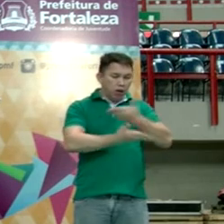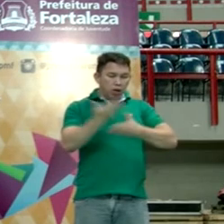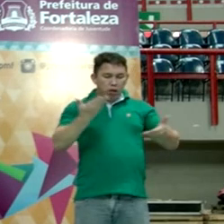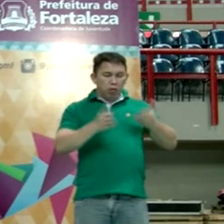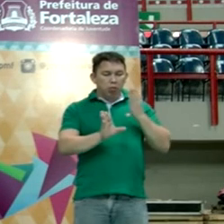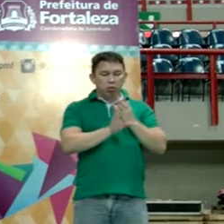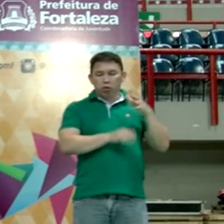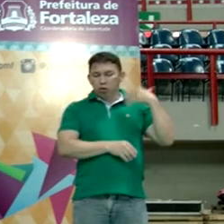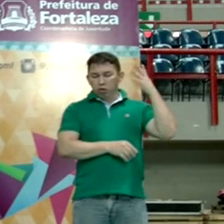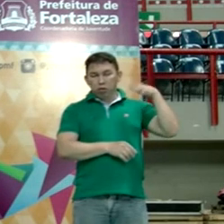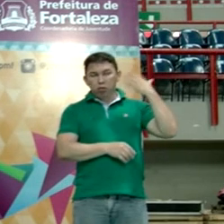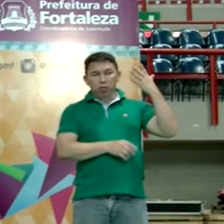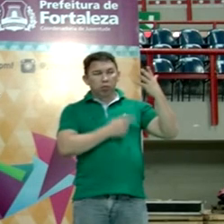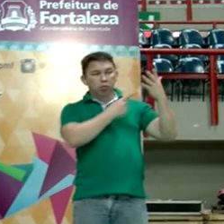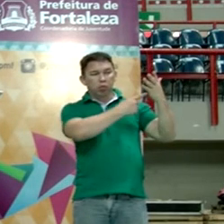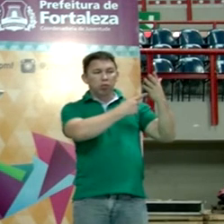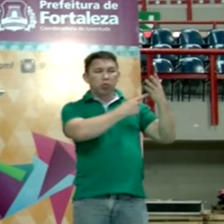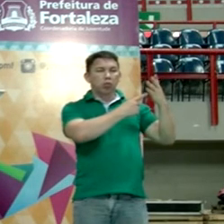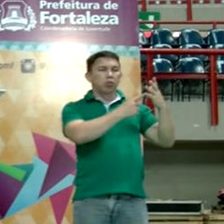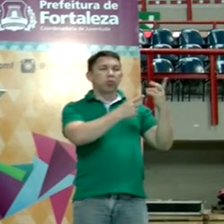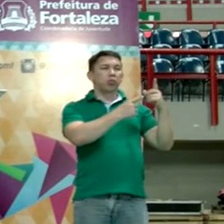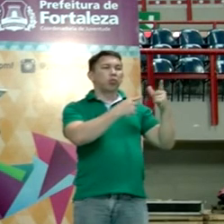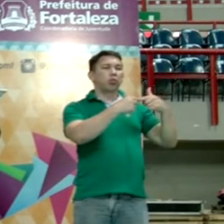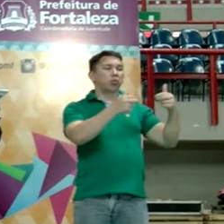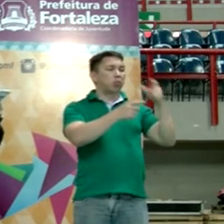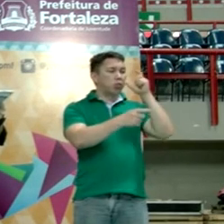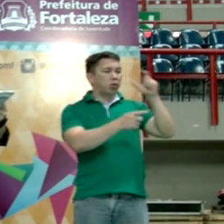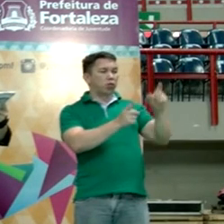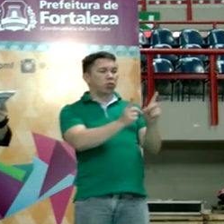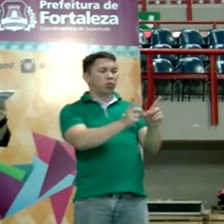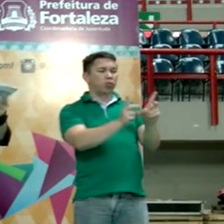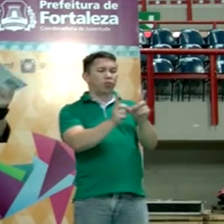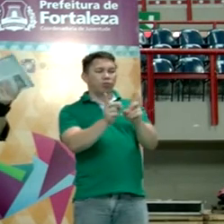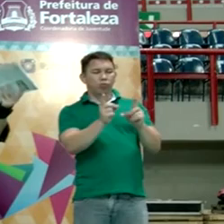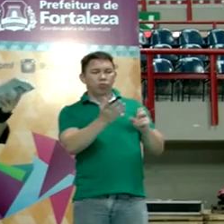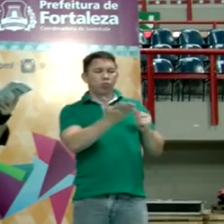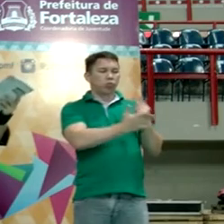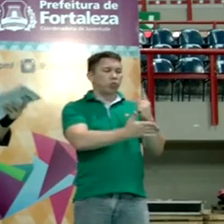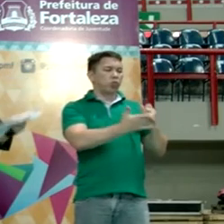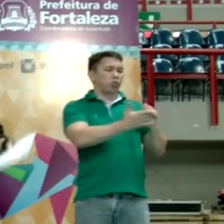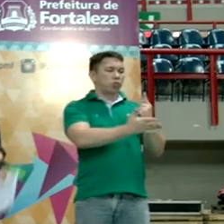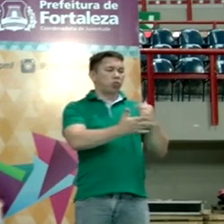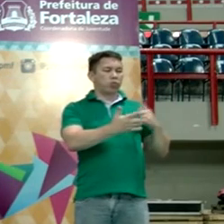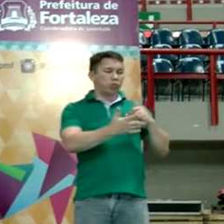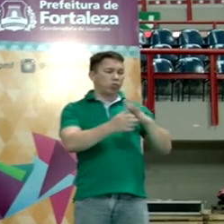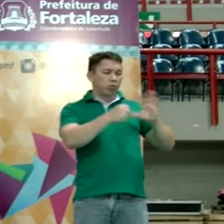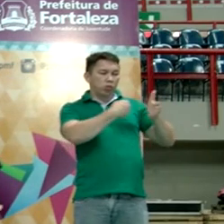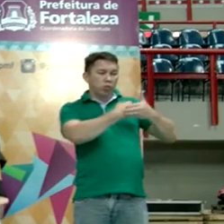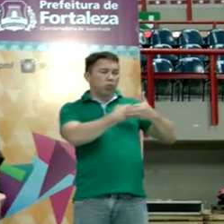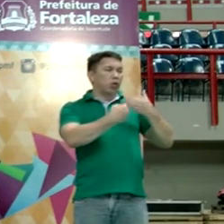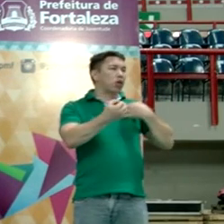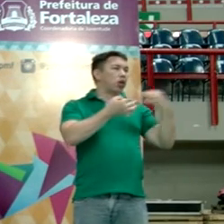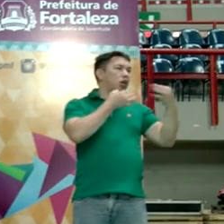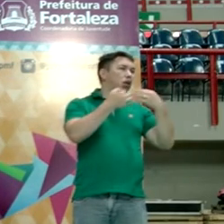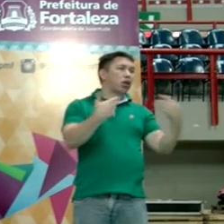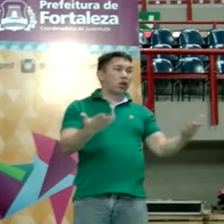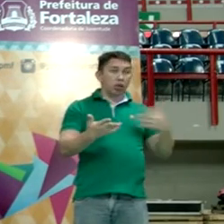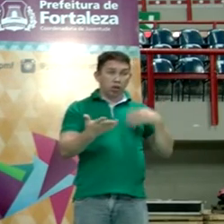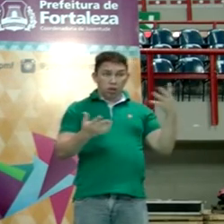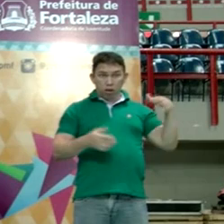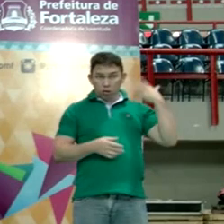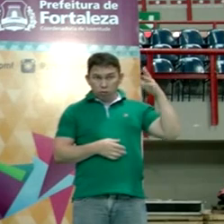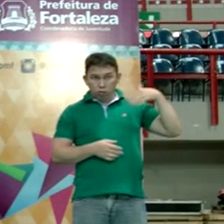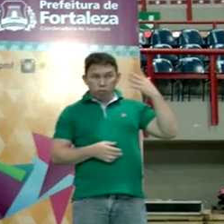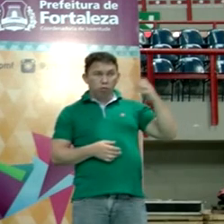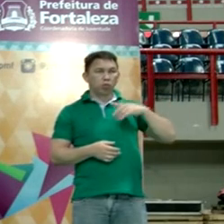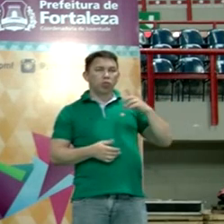de que a música tornou-se um produto de consumo, encobrindo seu poder crítico. O objetivo de uma música